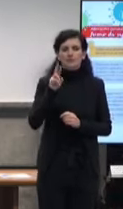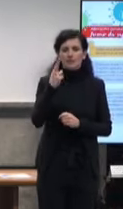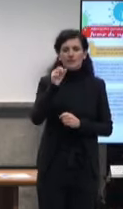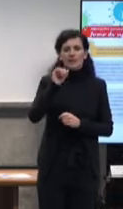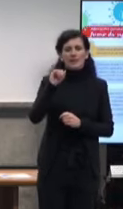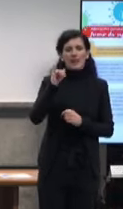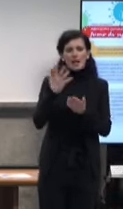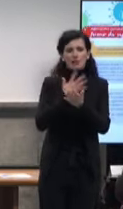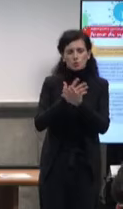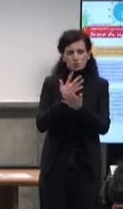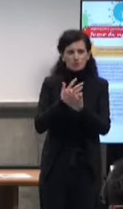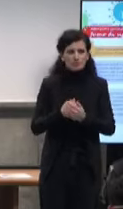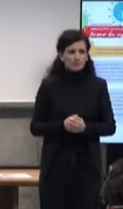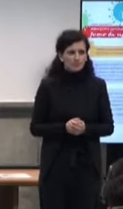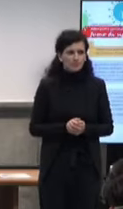regnos